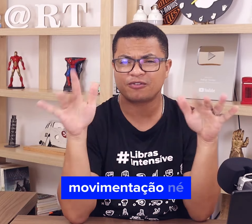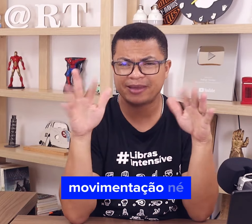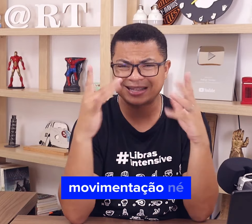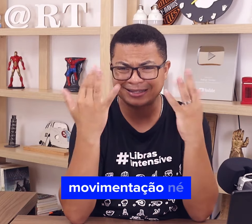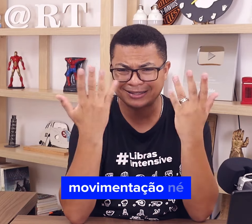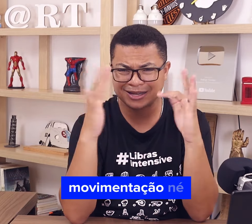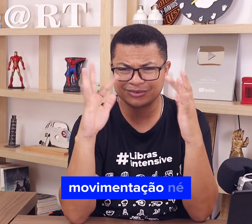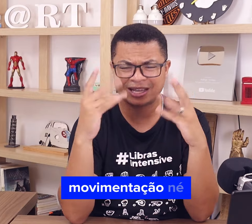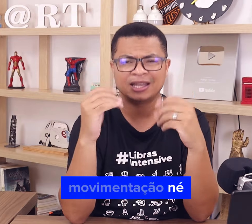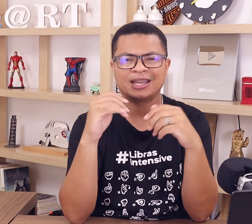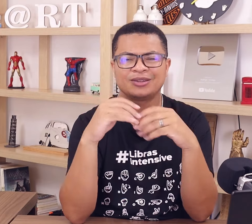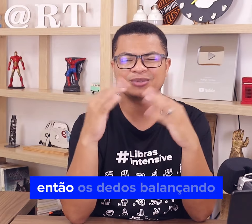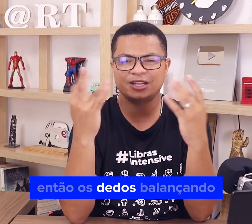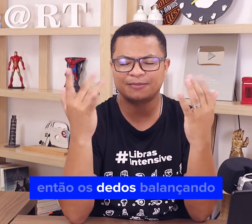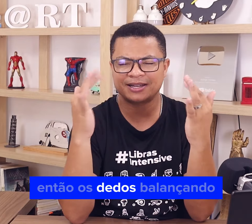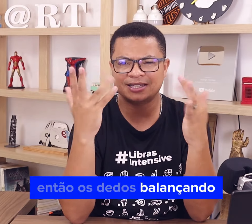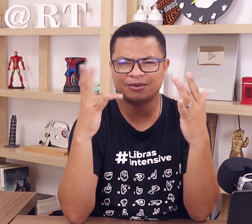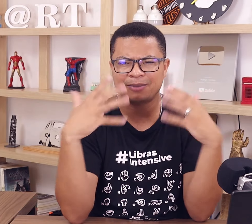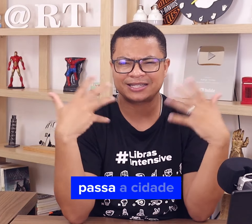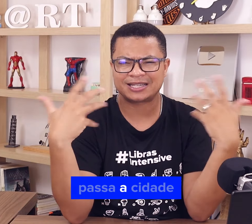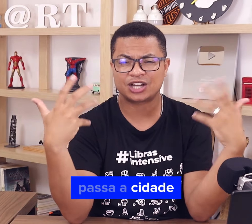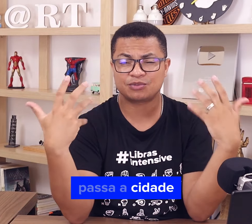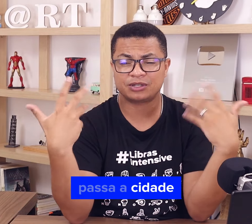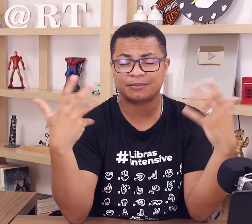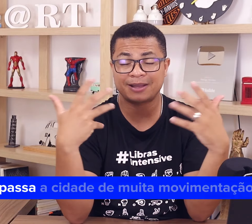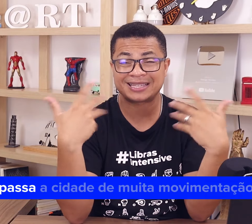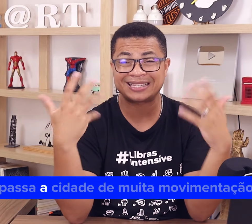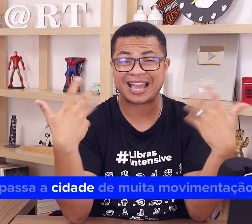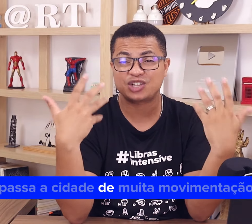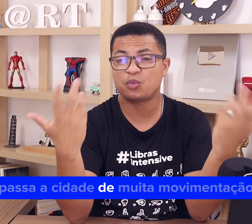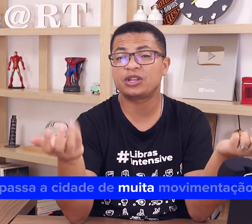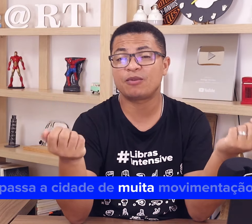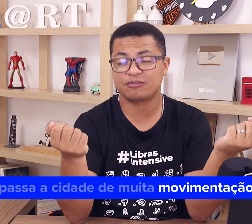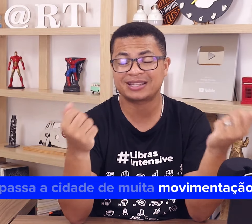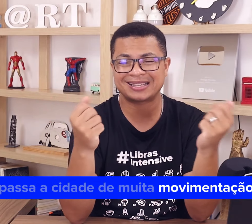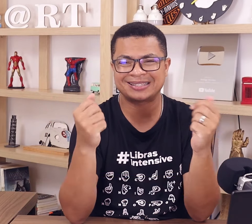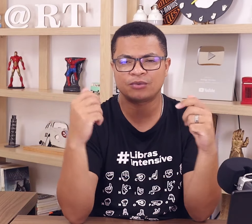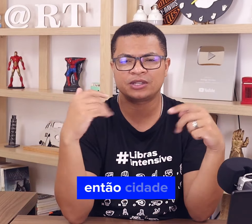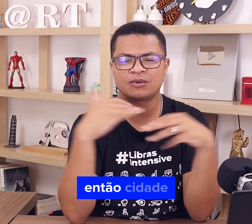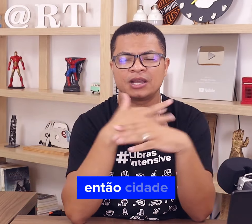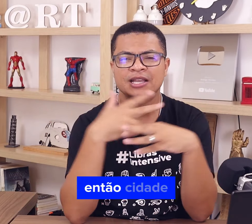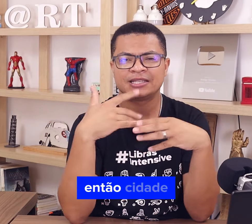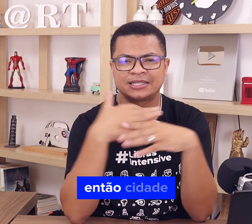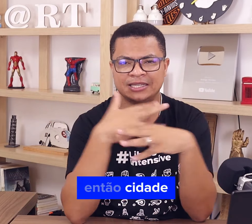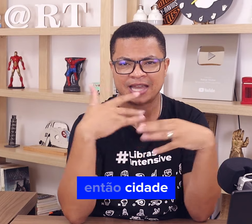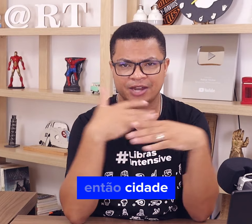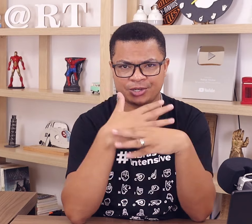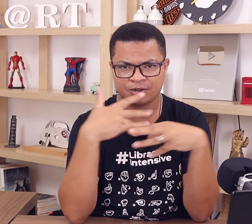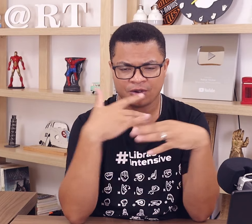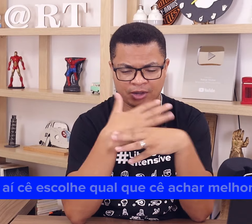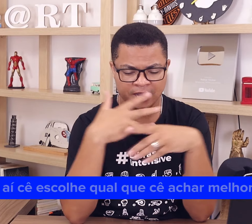movimentação, né? Com os dedos balançando passa essa ideia de muita movimentação. Então, cidade, ok?